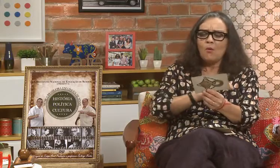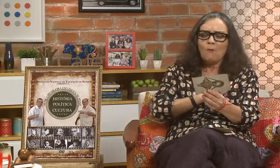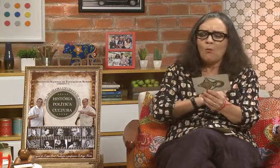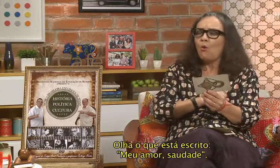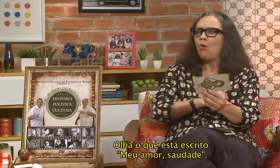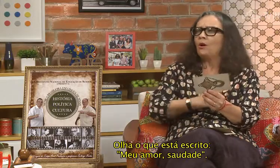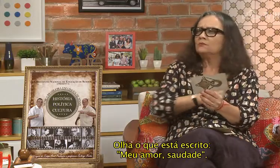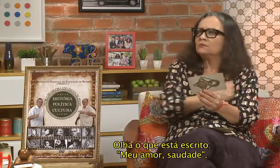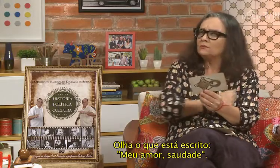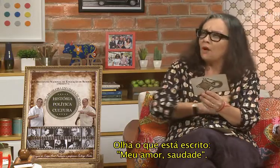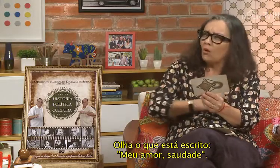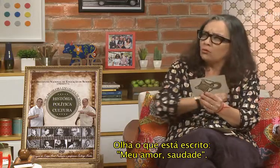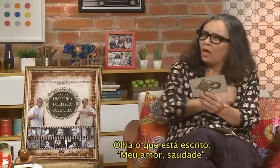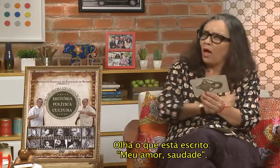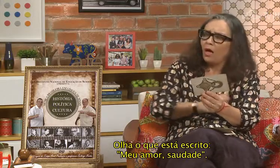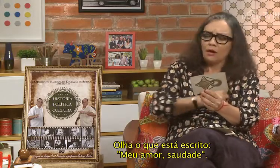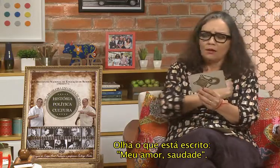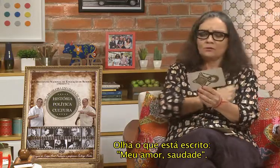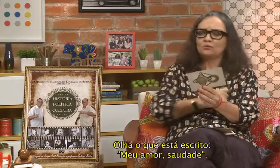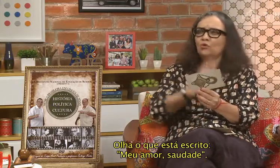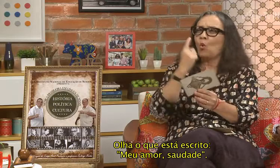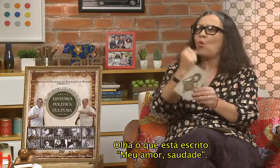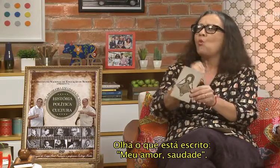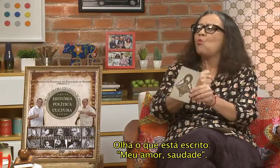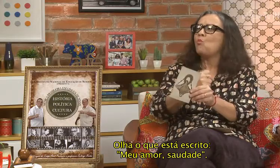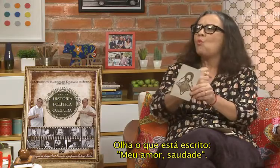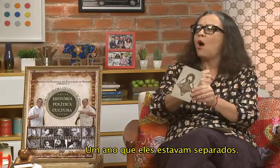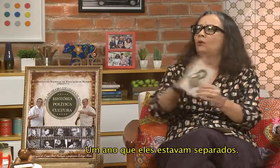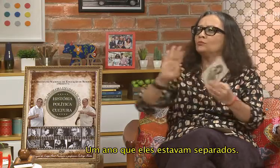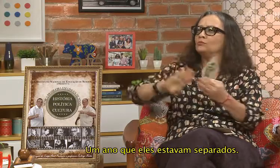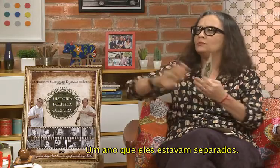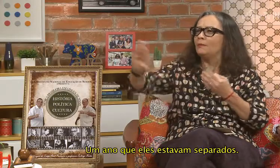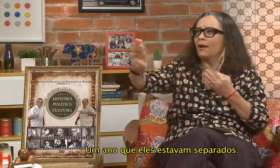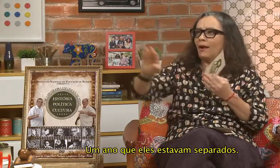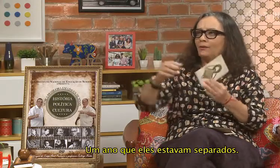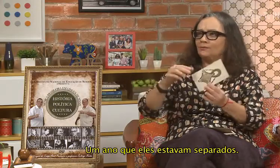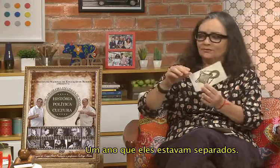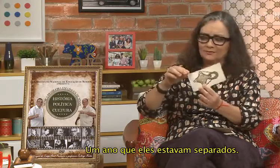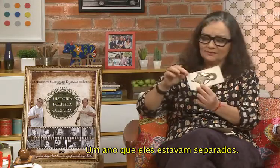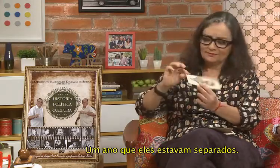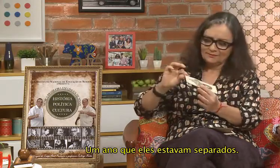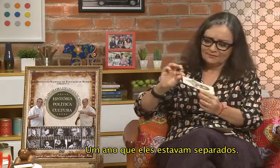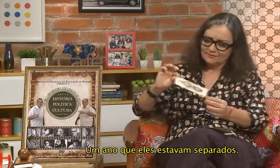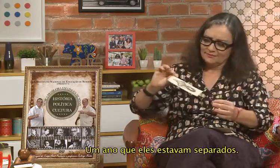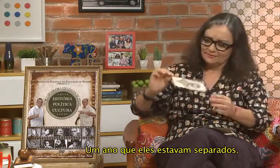Meu amor. Olha o que está escrito. Meu amor, saudade. Um ano que eles estavam separados.